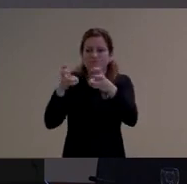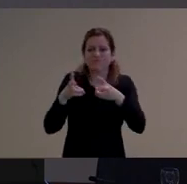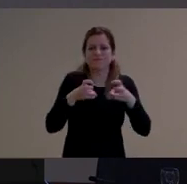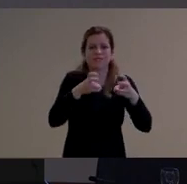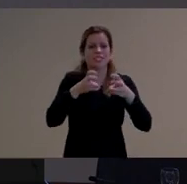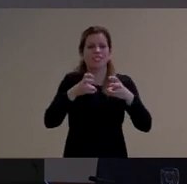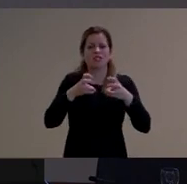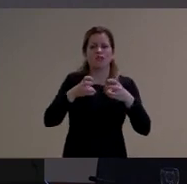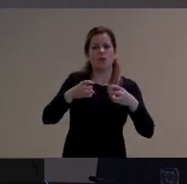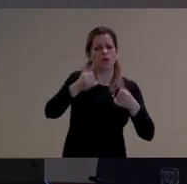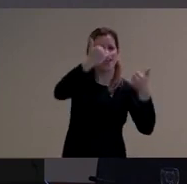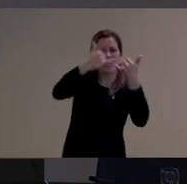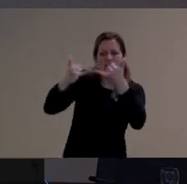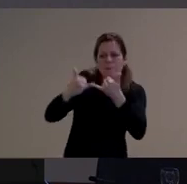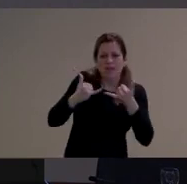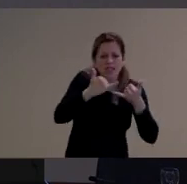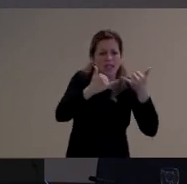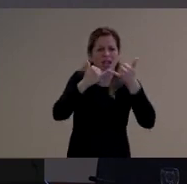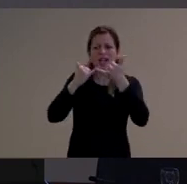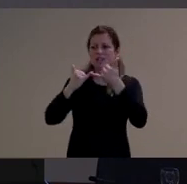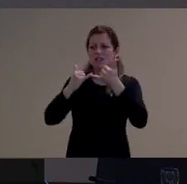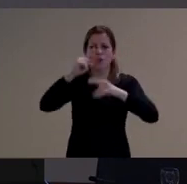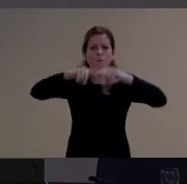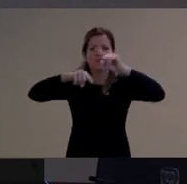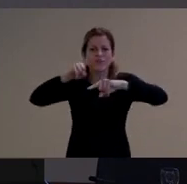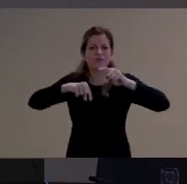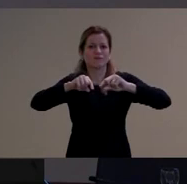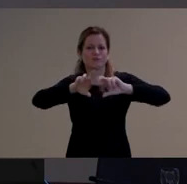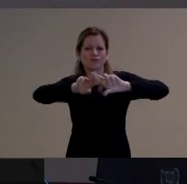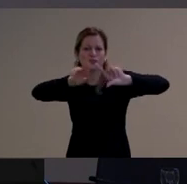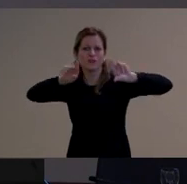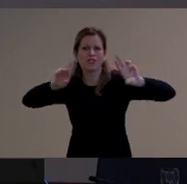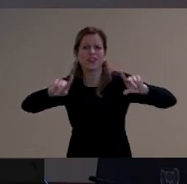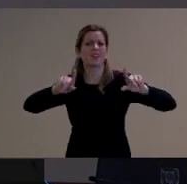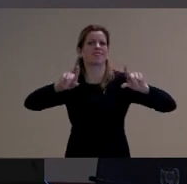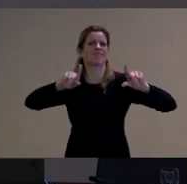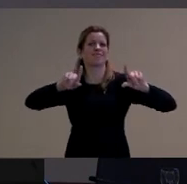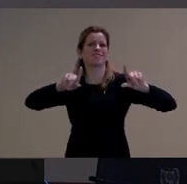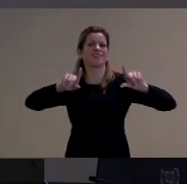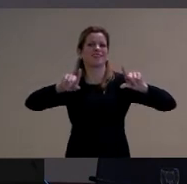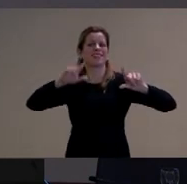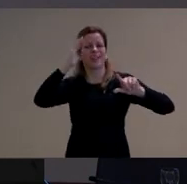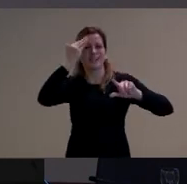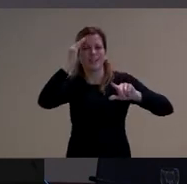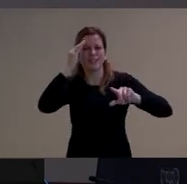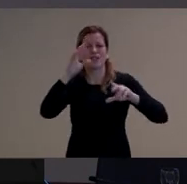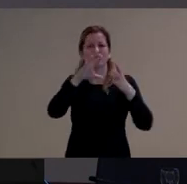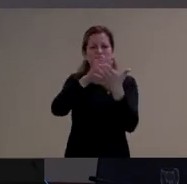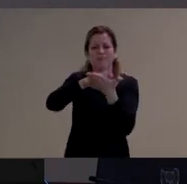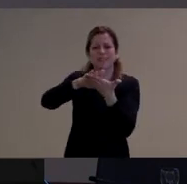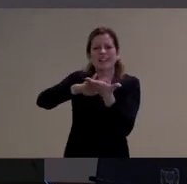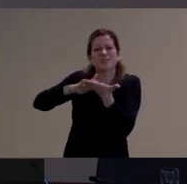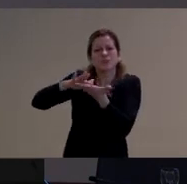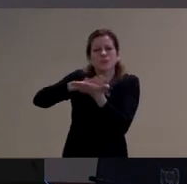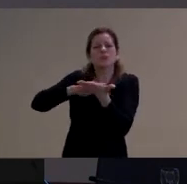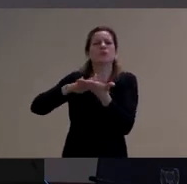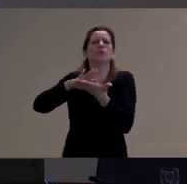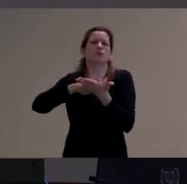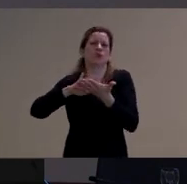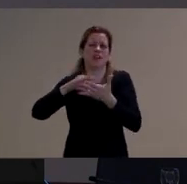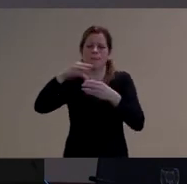diferenças entre as características e propriedades dos objetos textura massa